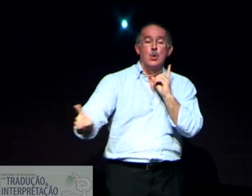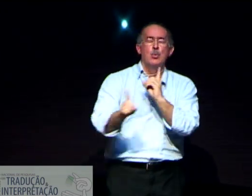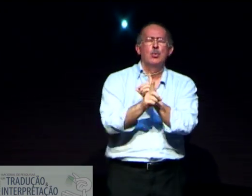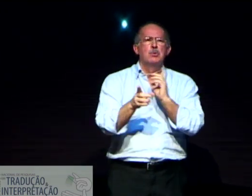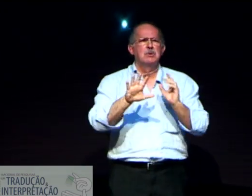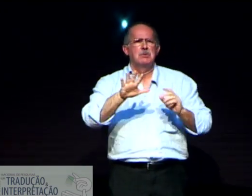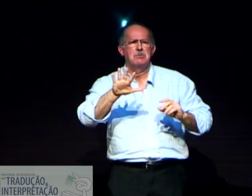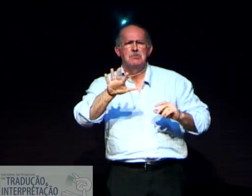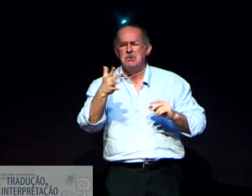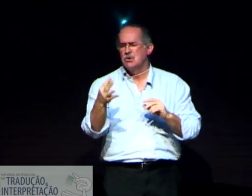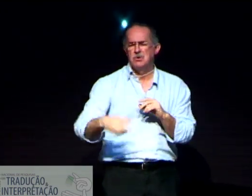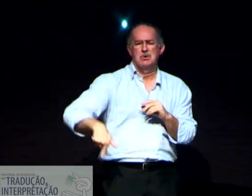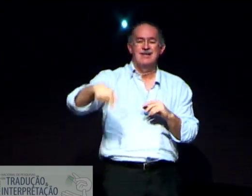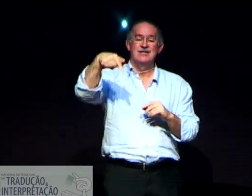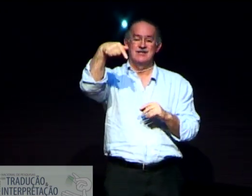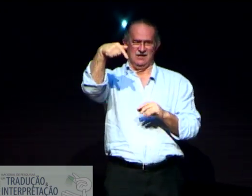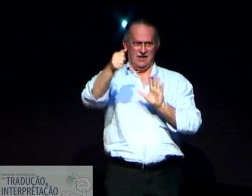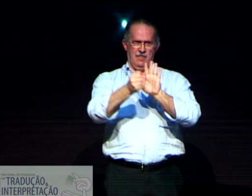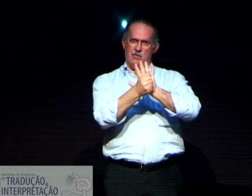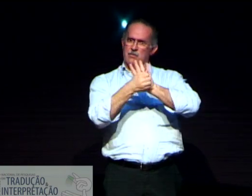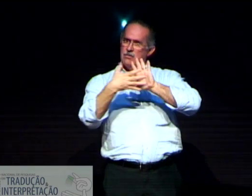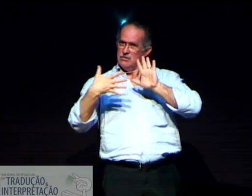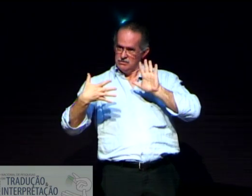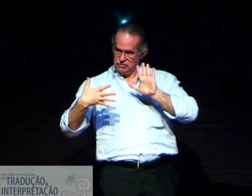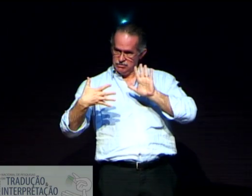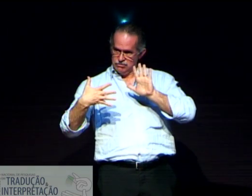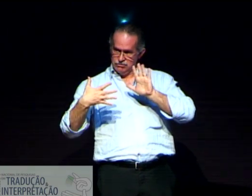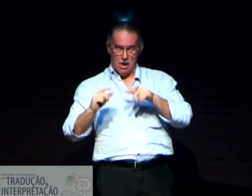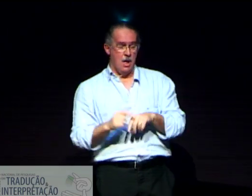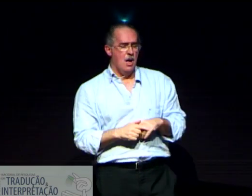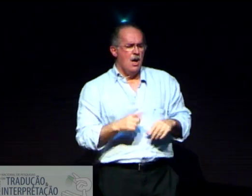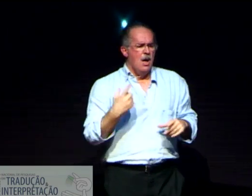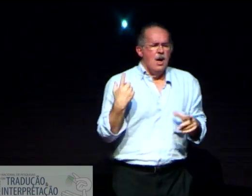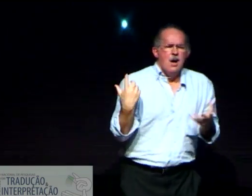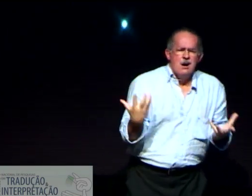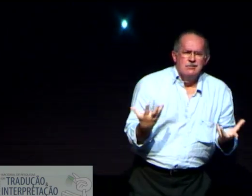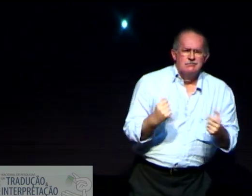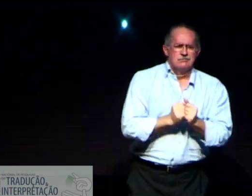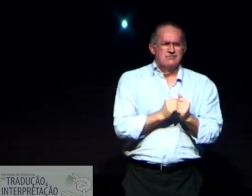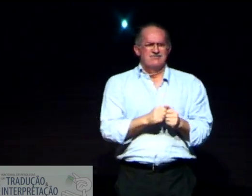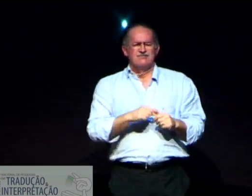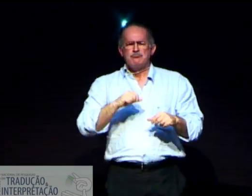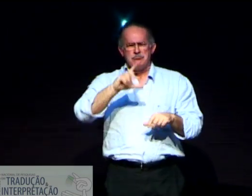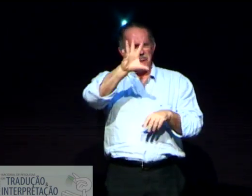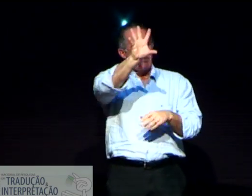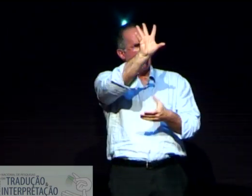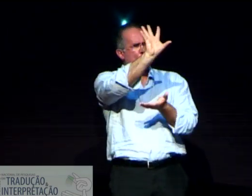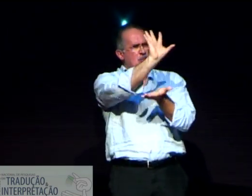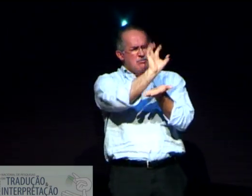quantos estavam sendo utilizados. Nós encontramos 7 aplicativos